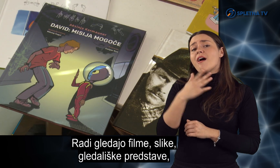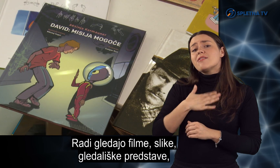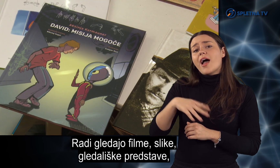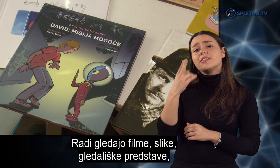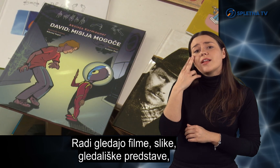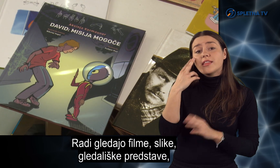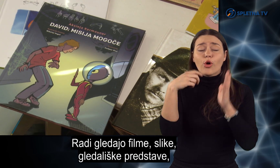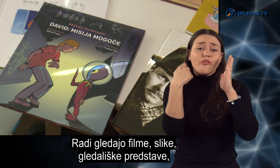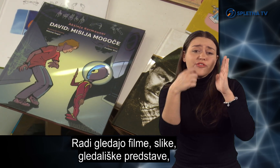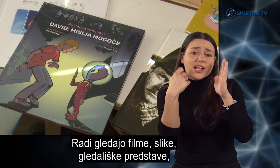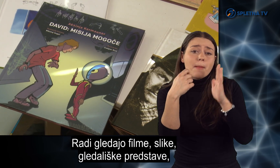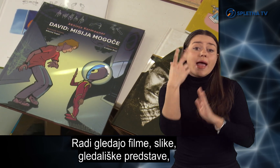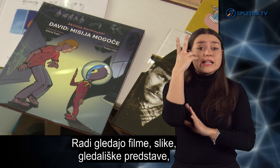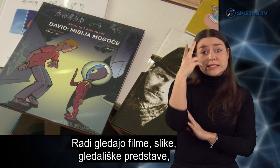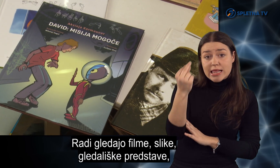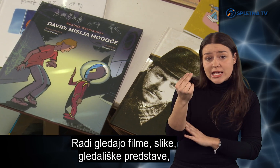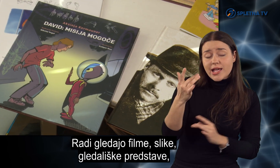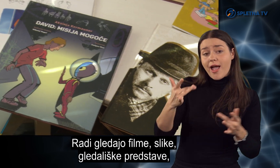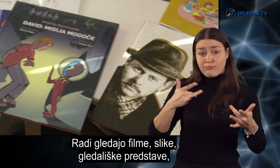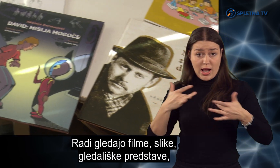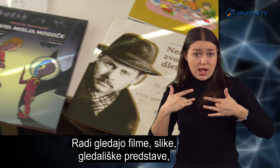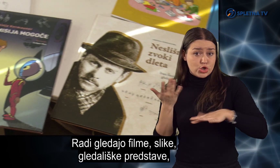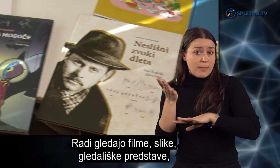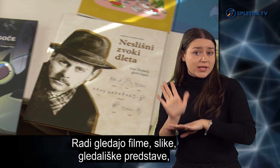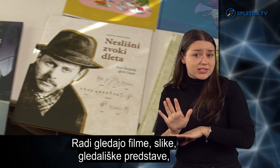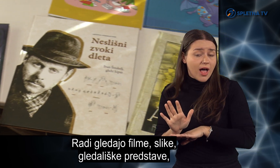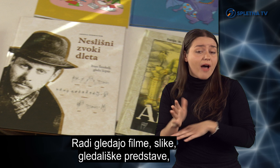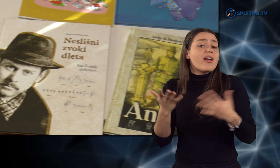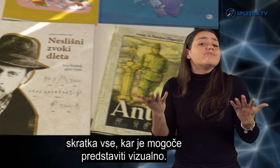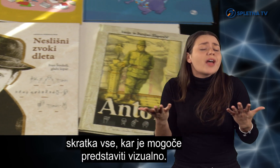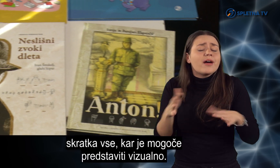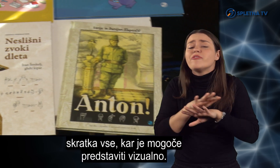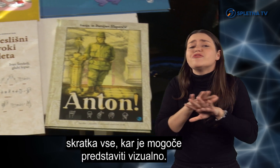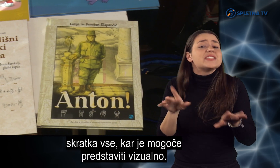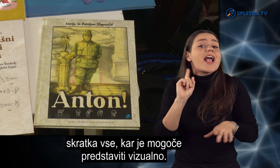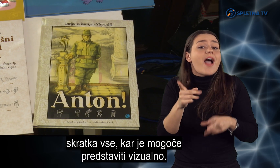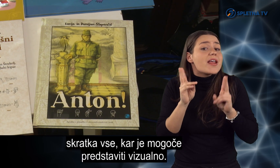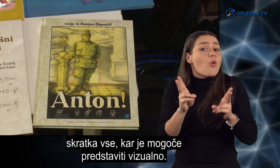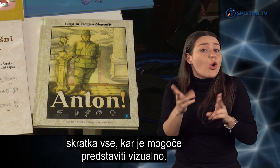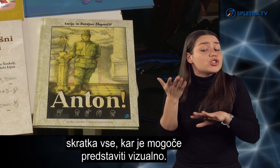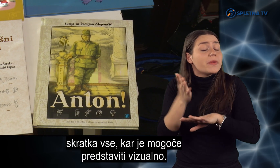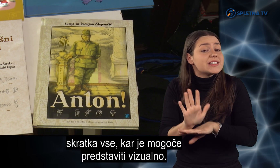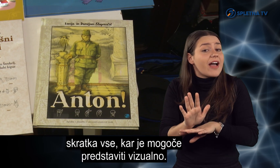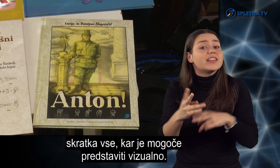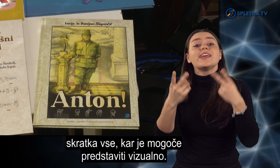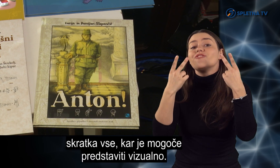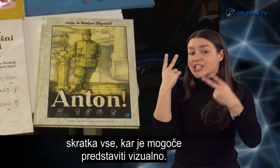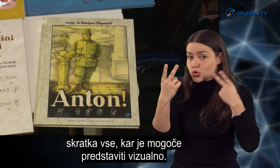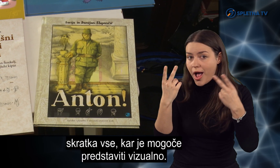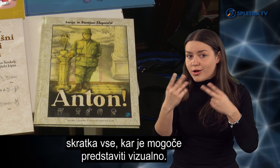Radi gledajo filme, slike, gledališke predstave, skratka vse, kar je mogoče predstaviti vizualno.